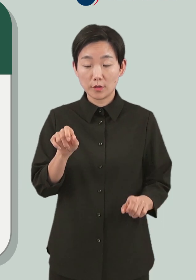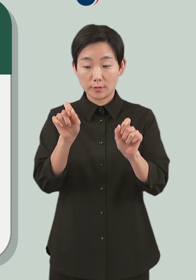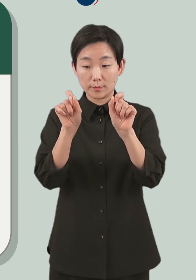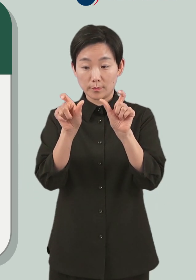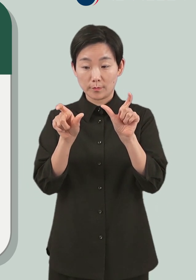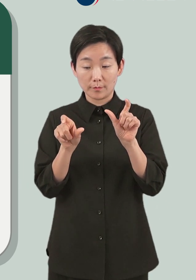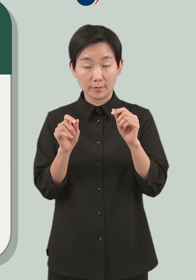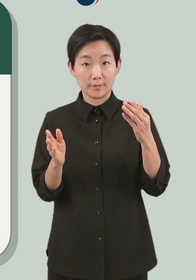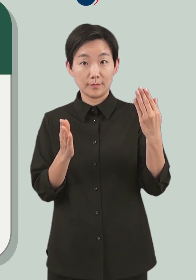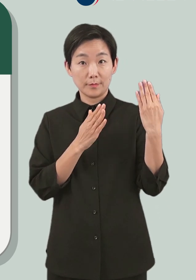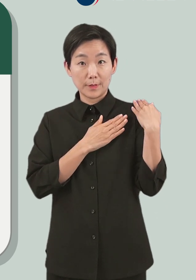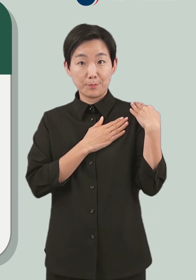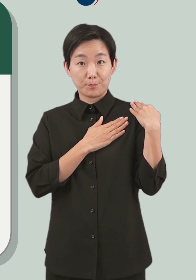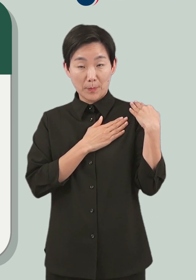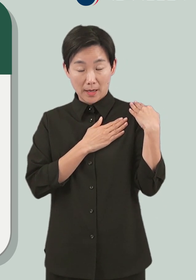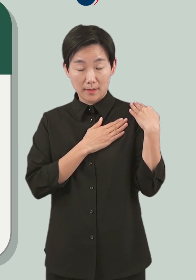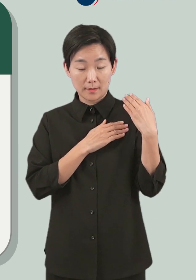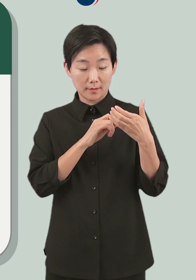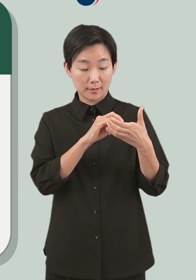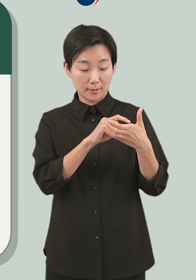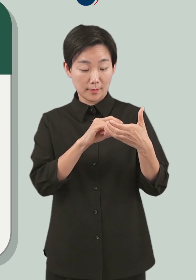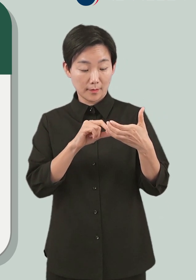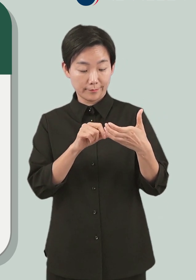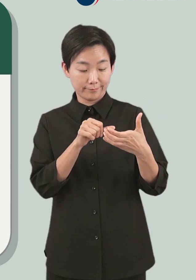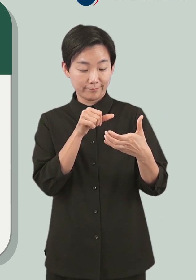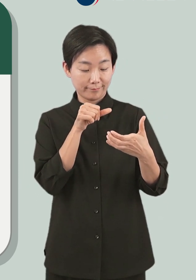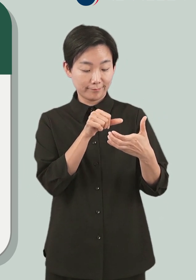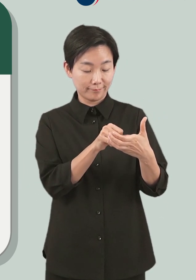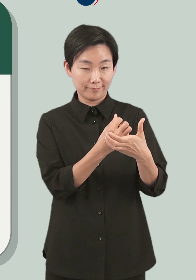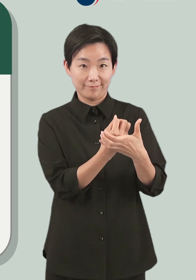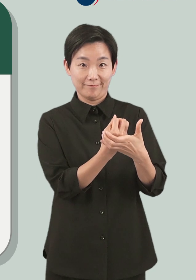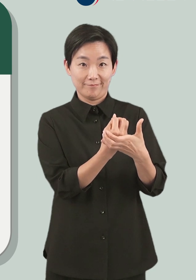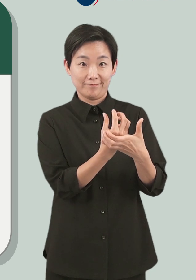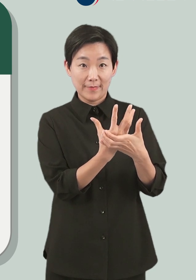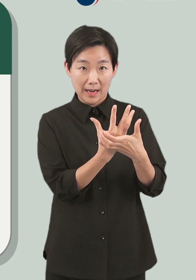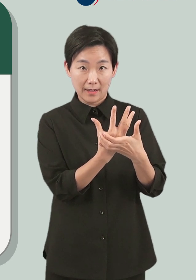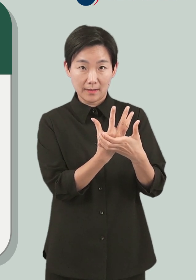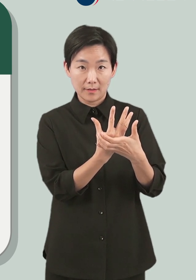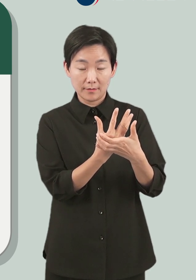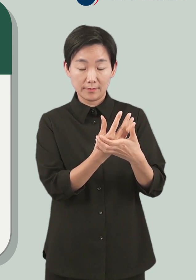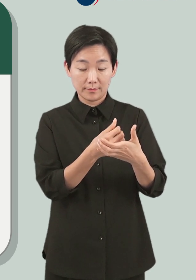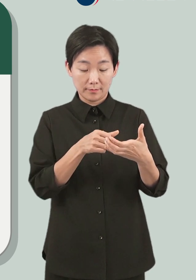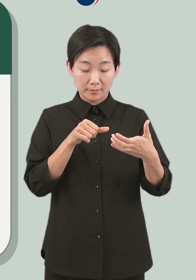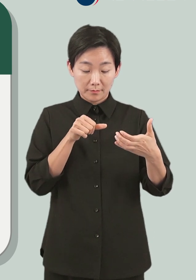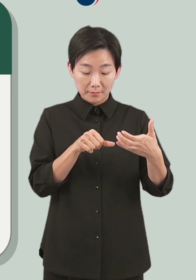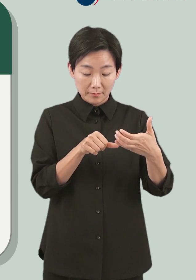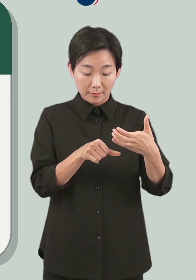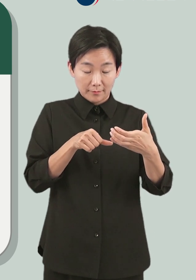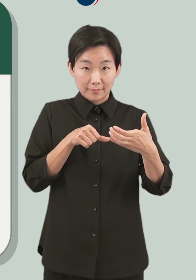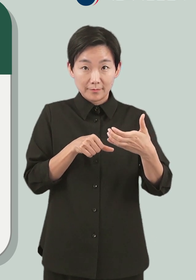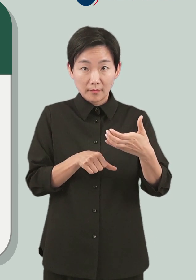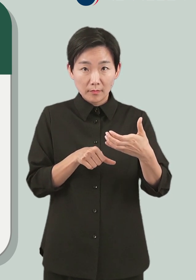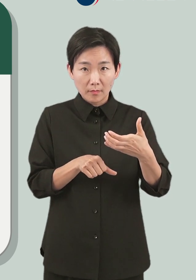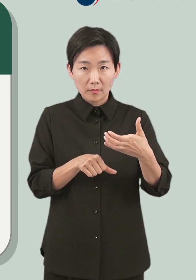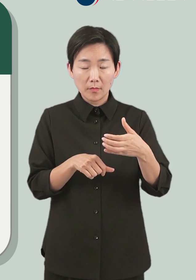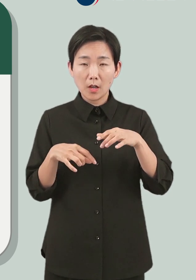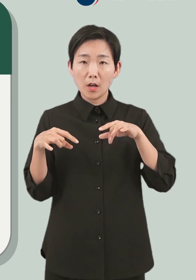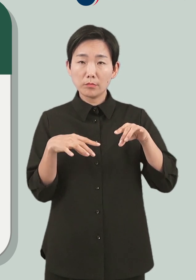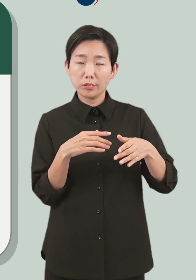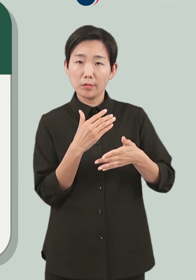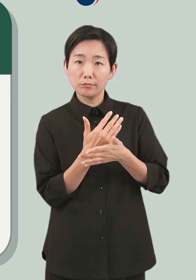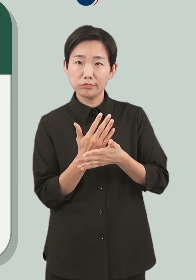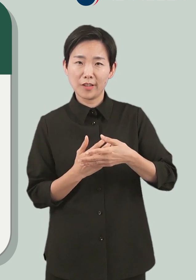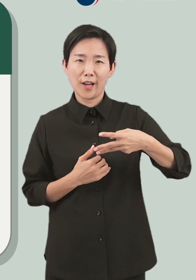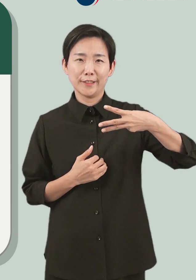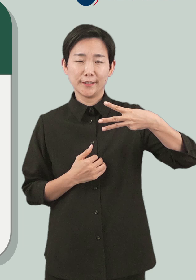패드를 원하는 부위에 부착한 뒤 전원 버튼을 누릅니다. 위아래 버튼을 사용하여 3가지의